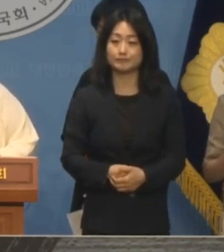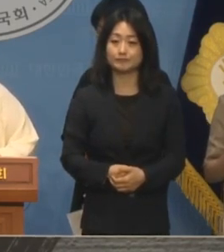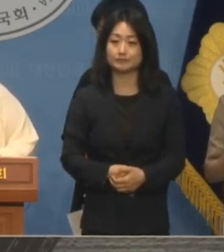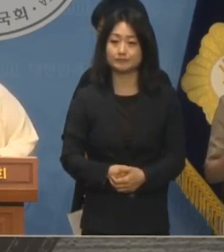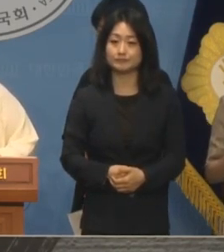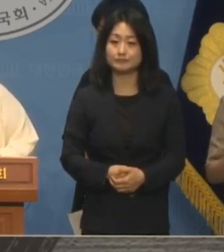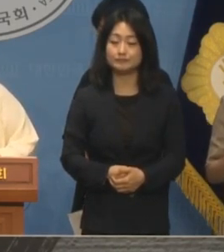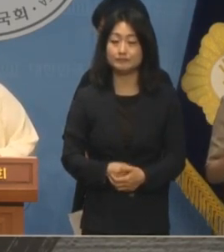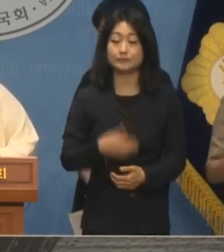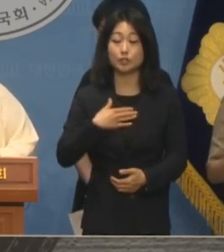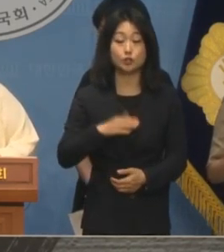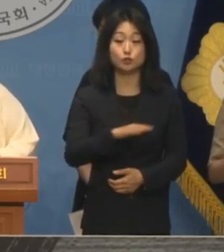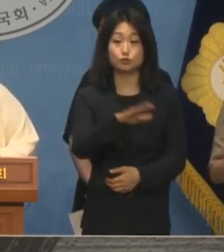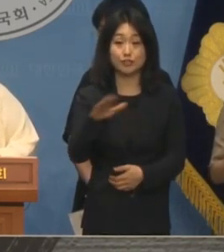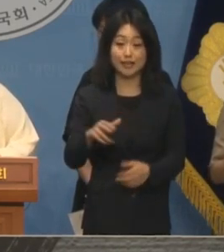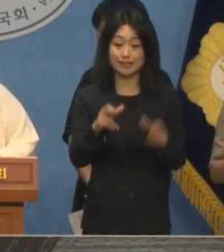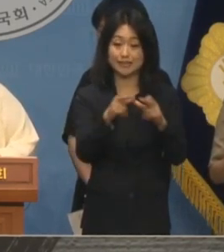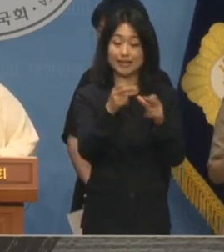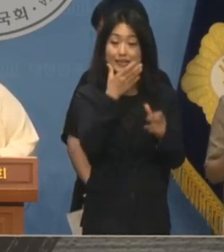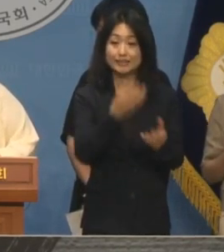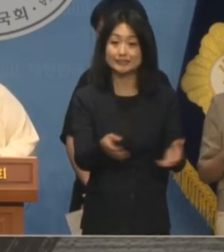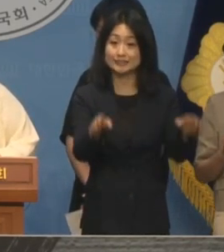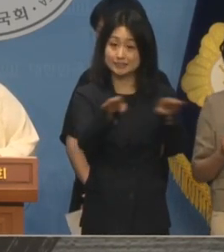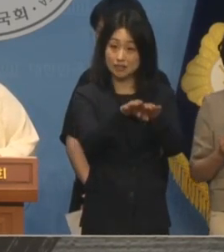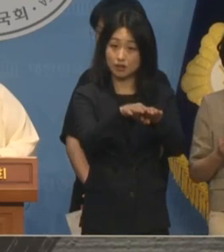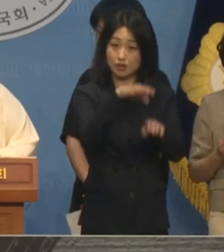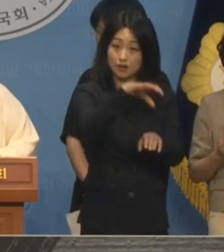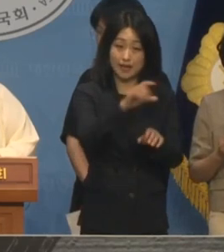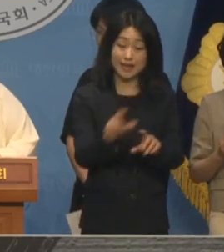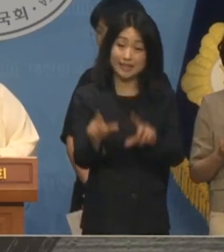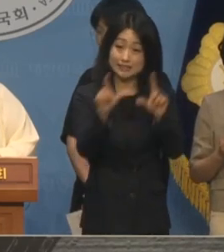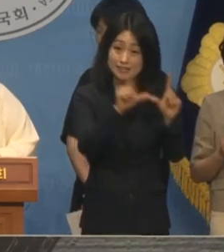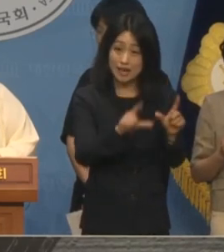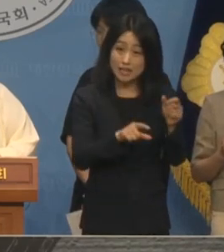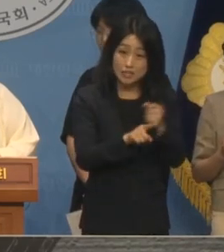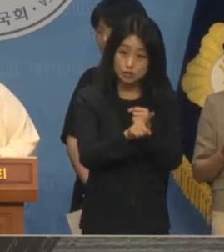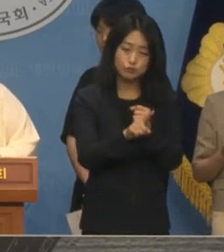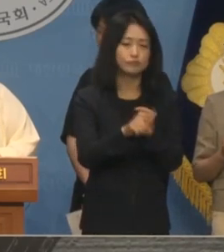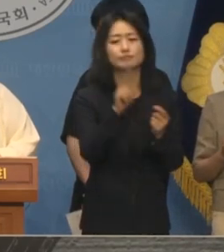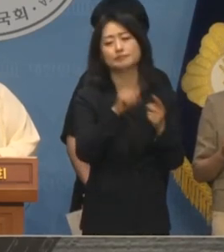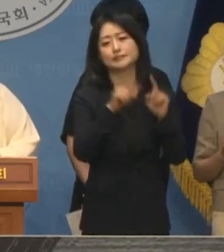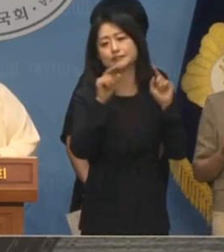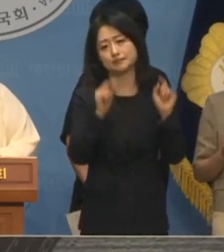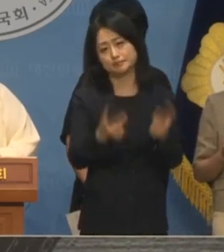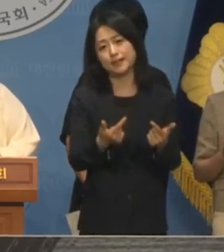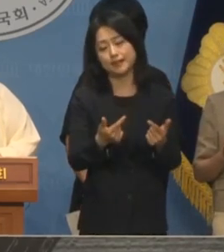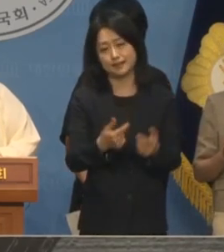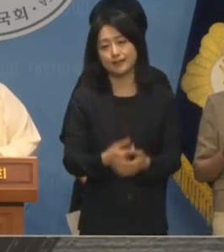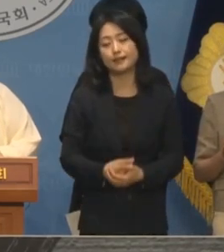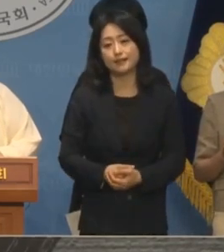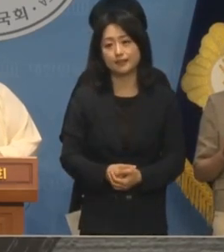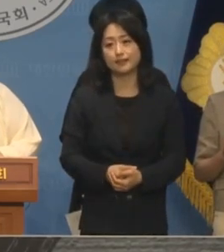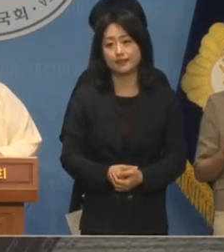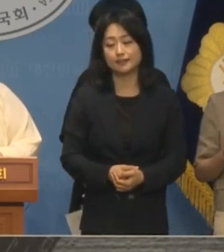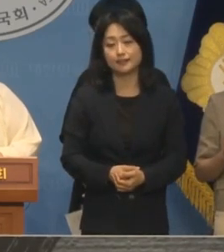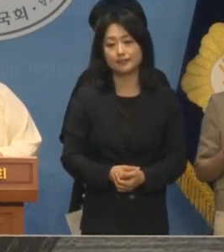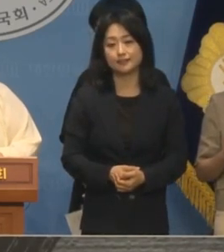그것이 우리의 시설에서 살아야 하는 이유가 되면 안 된다고